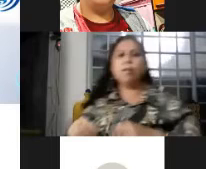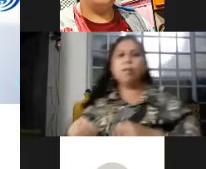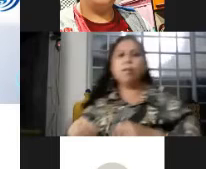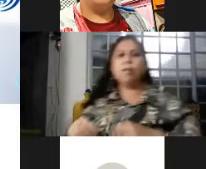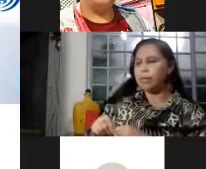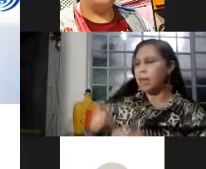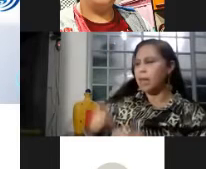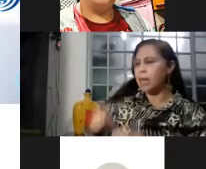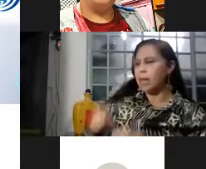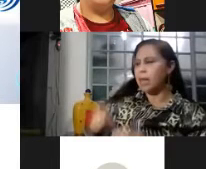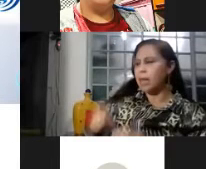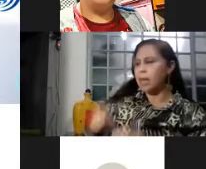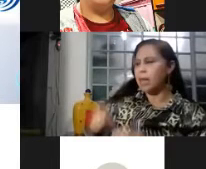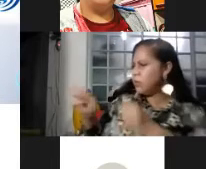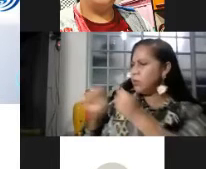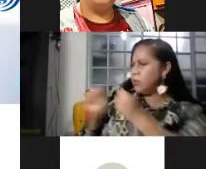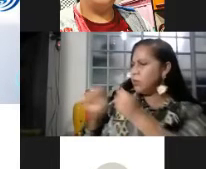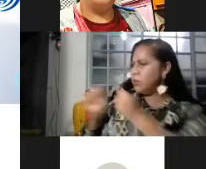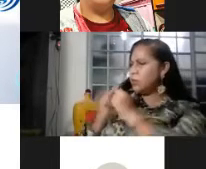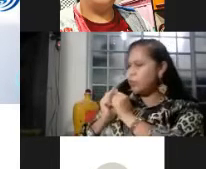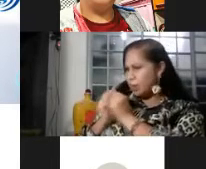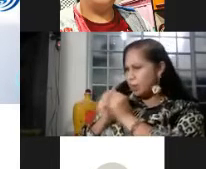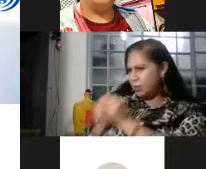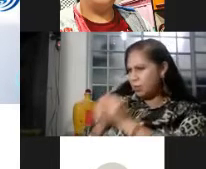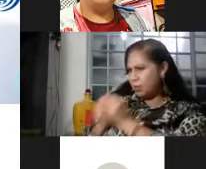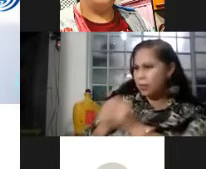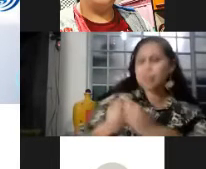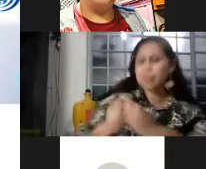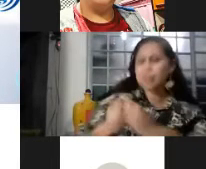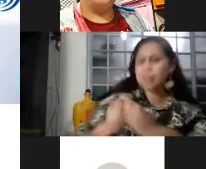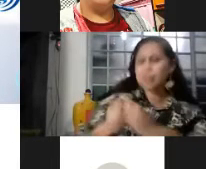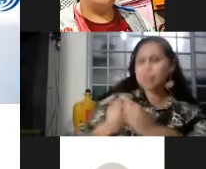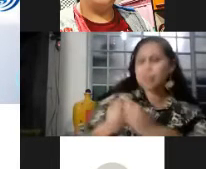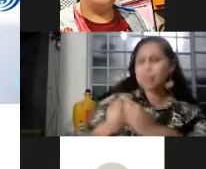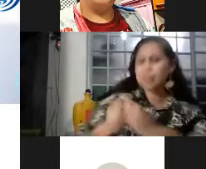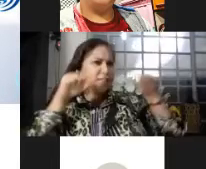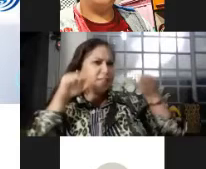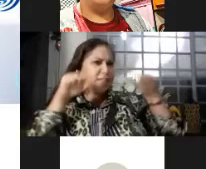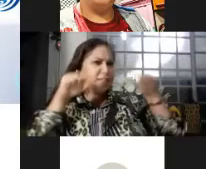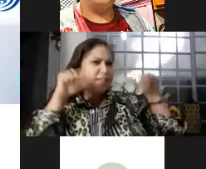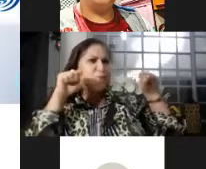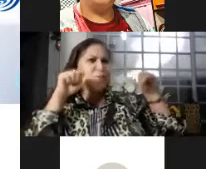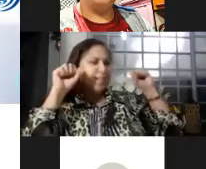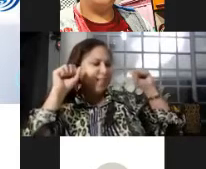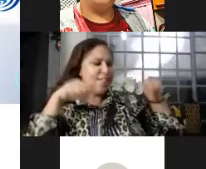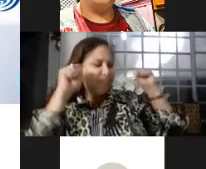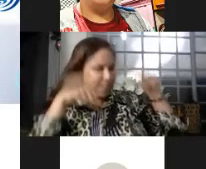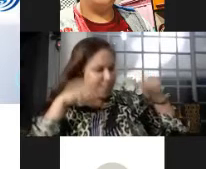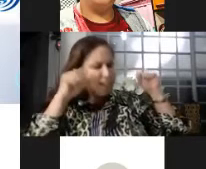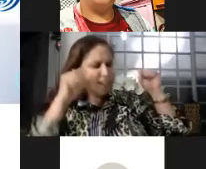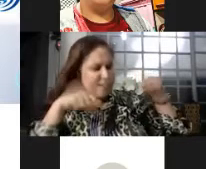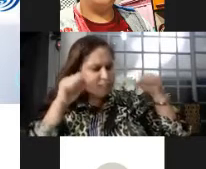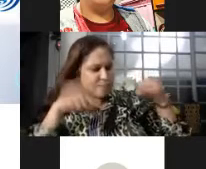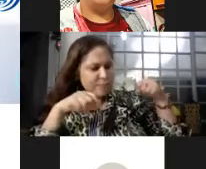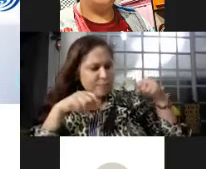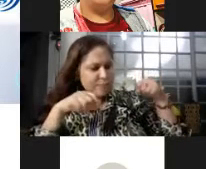aqui. Eu posso ir junto com vocês dois? Aí eles respondem, sim, né? Os dois, ó.